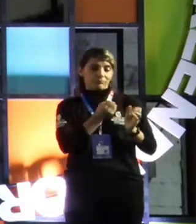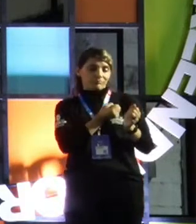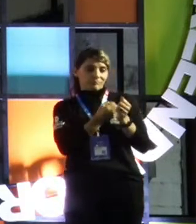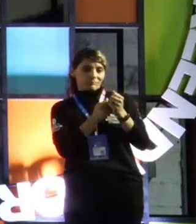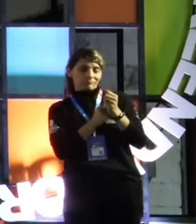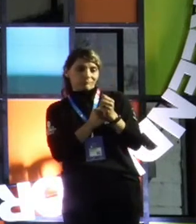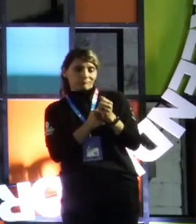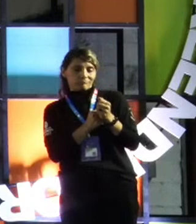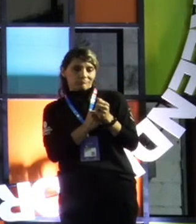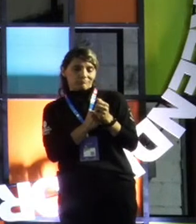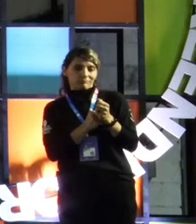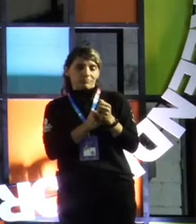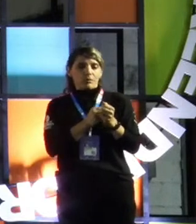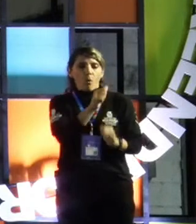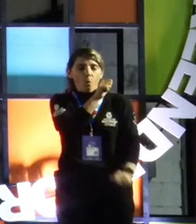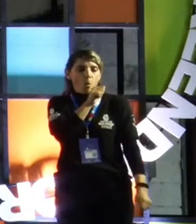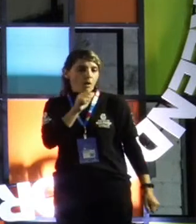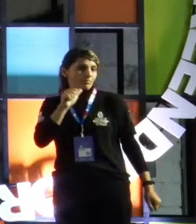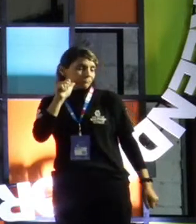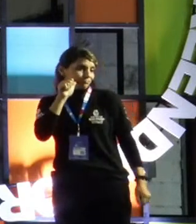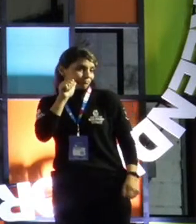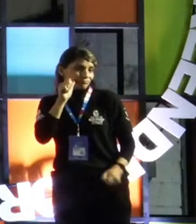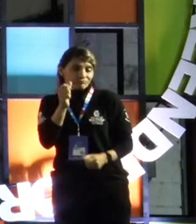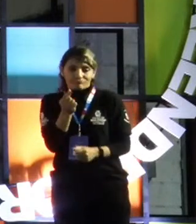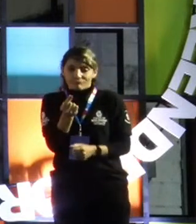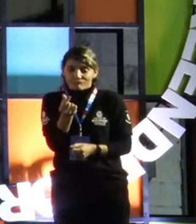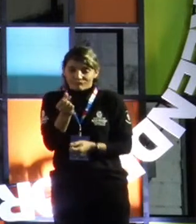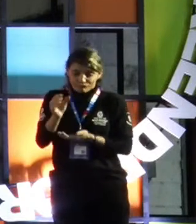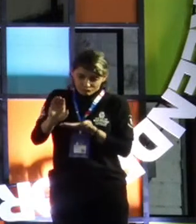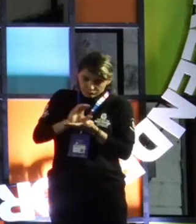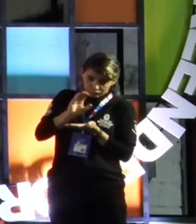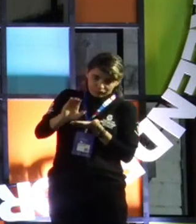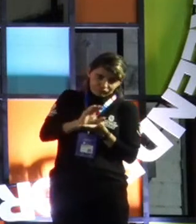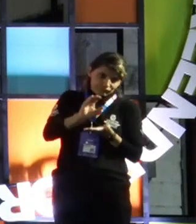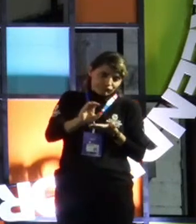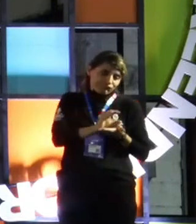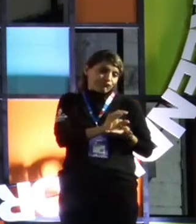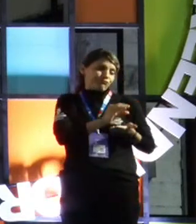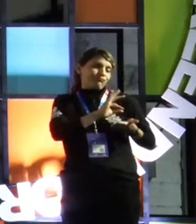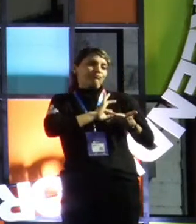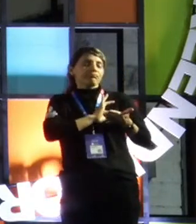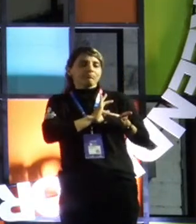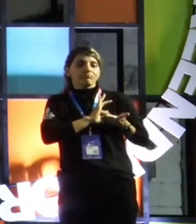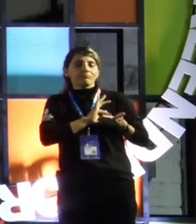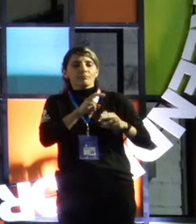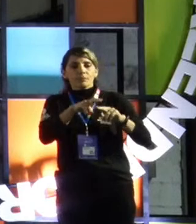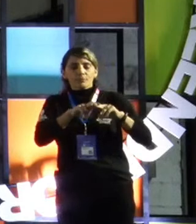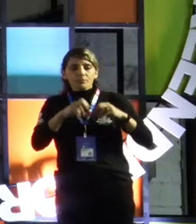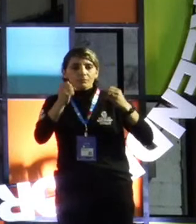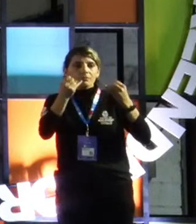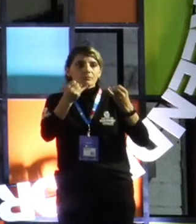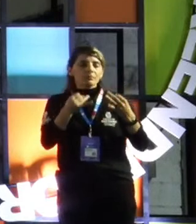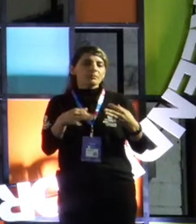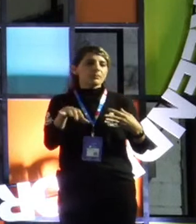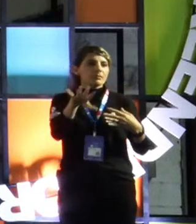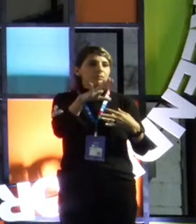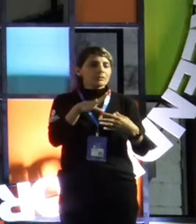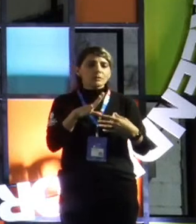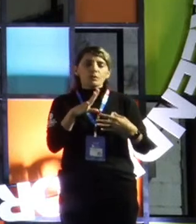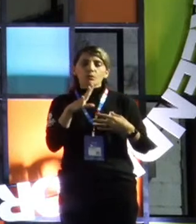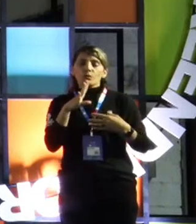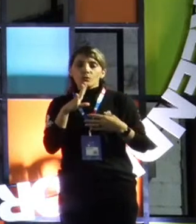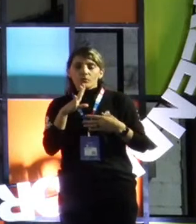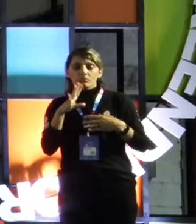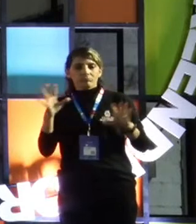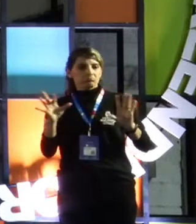de afiliados da Amazon. É dinheiro que vai entrar para você na afiliação. Então, por isso que eu estou falando, se você não conhece o programa